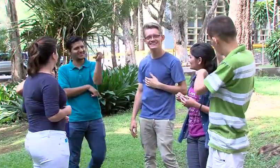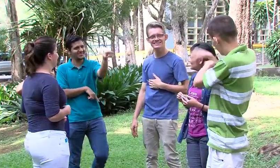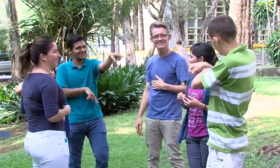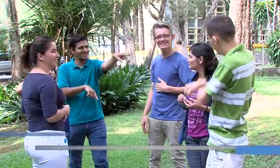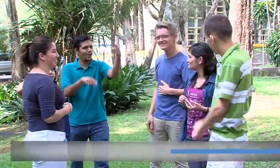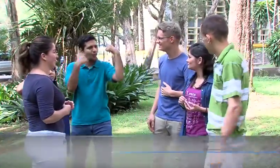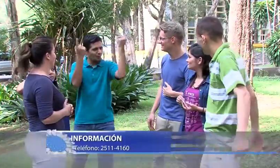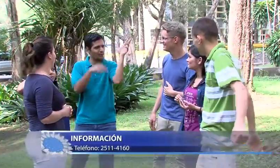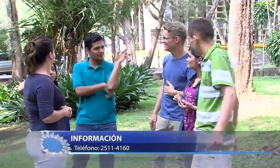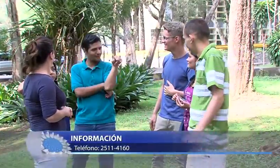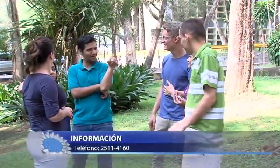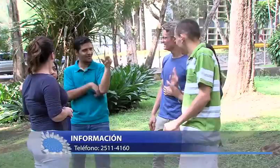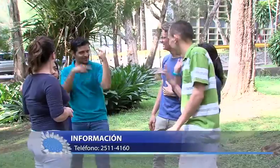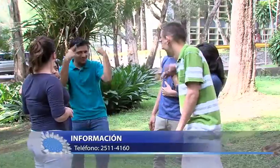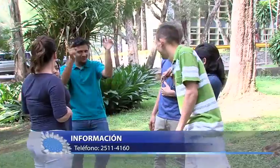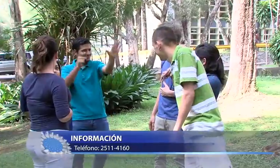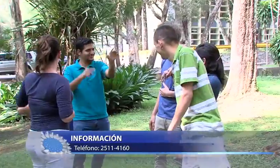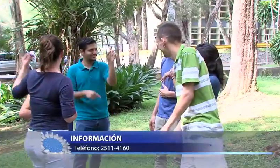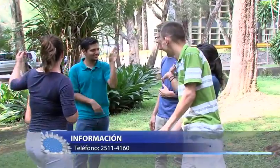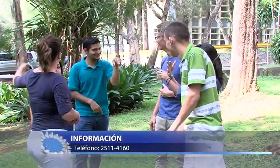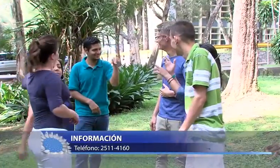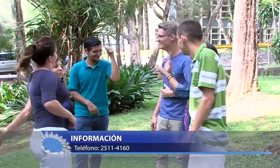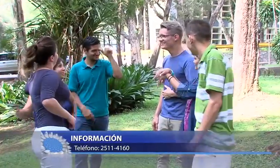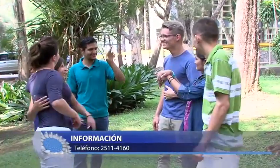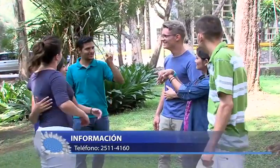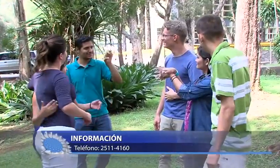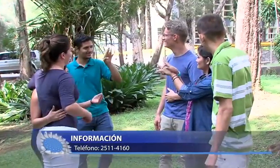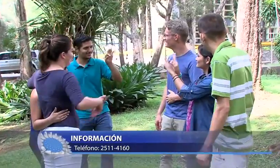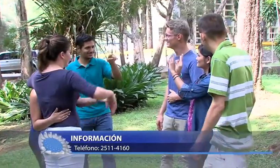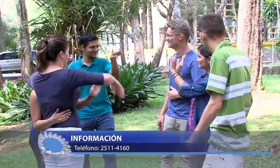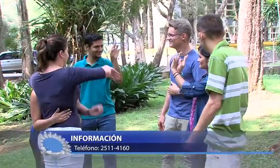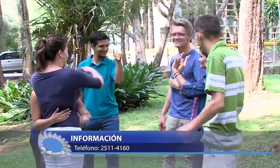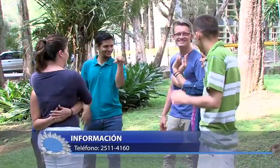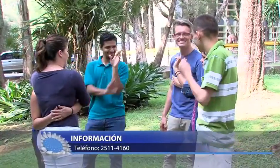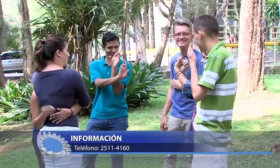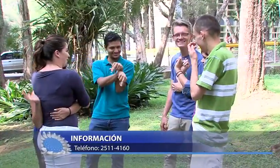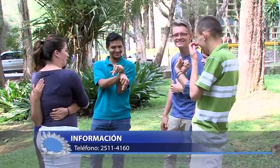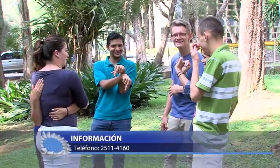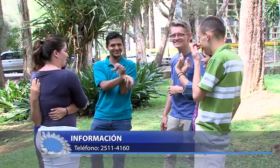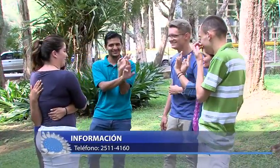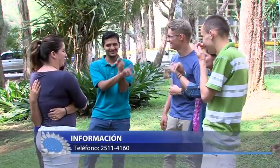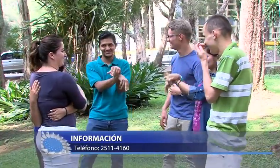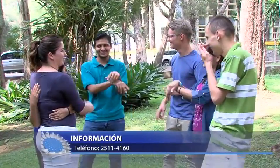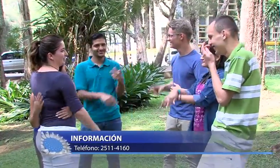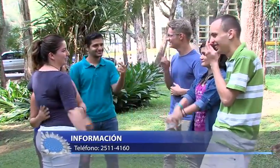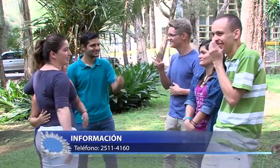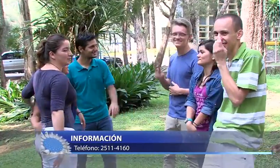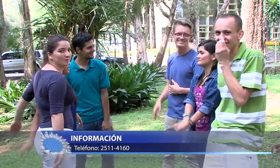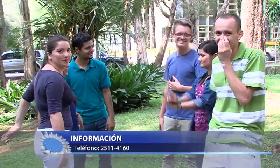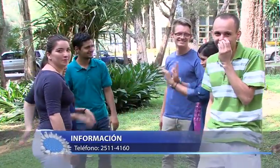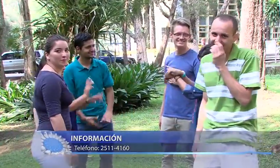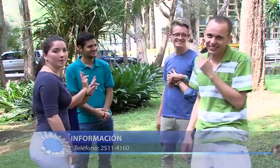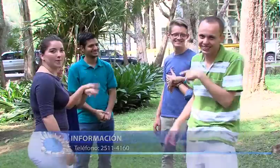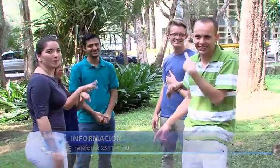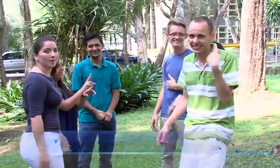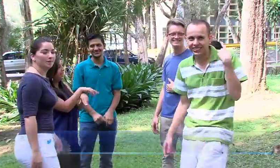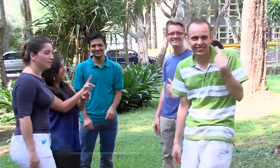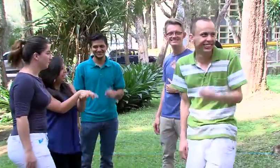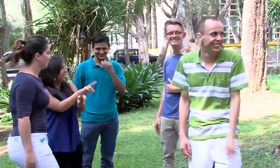si usted desea mayor información sobre los cursos y las fechas de matrícula puede llamar al 25 11 41 60 o